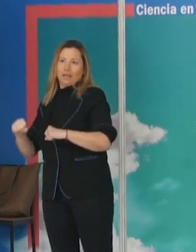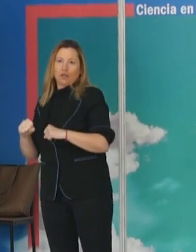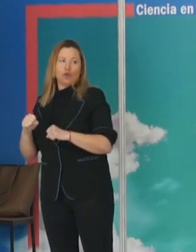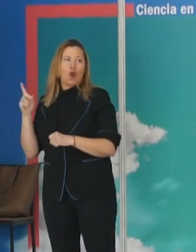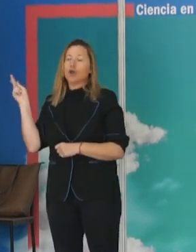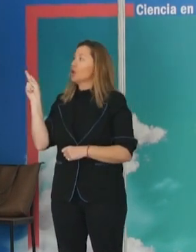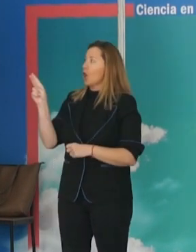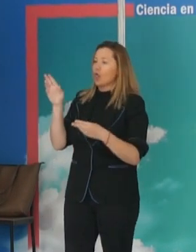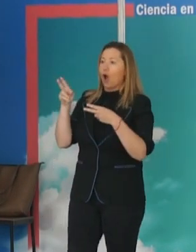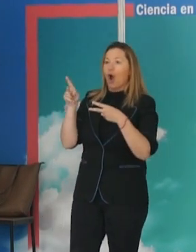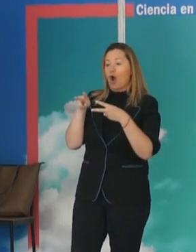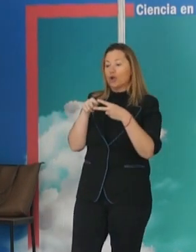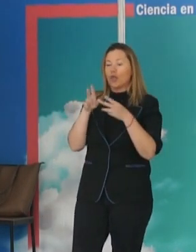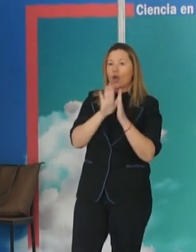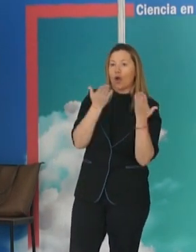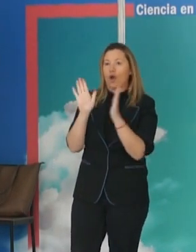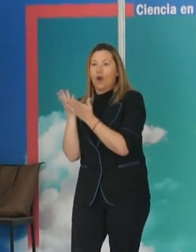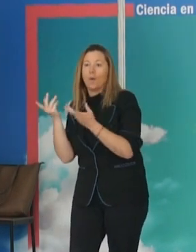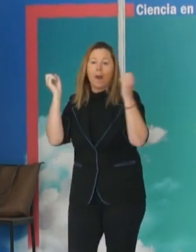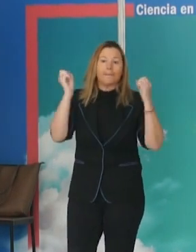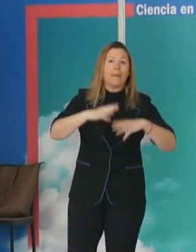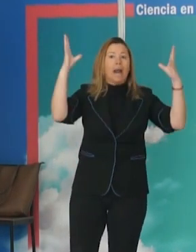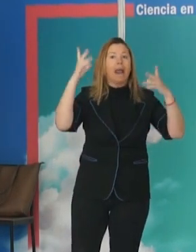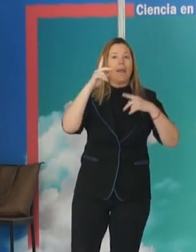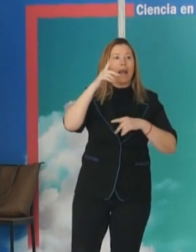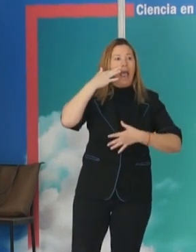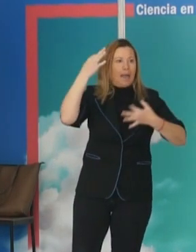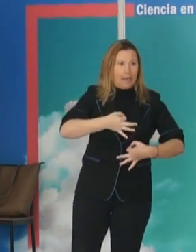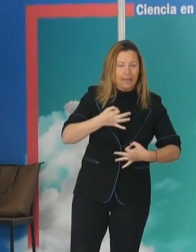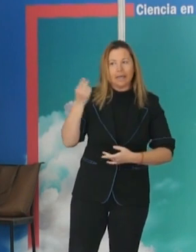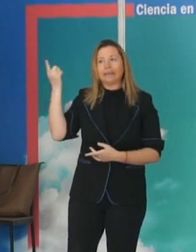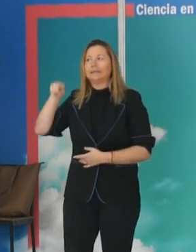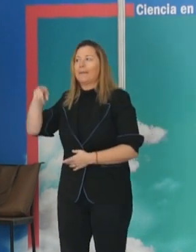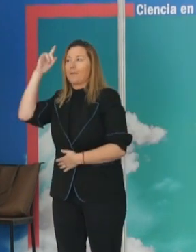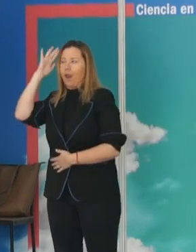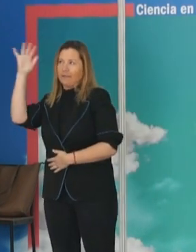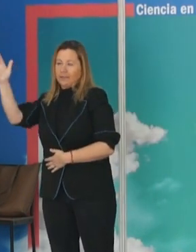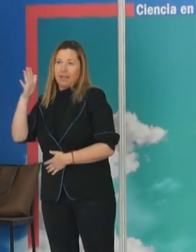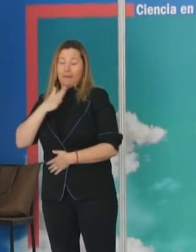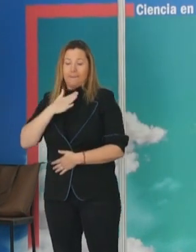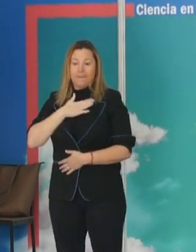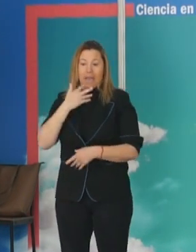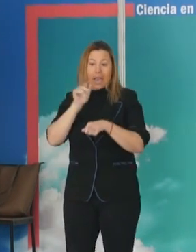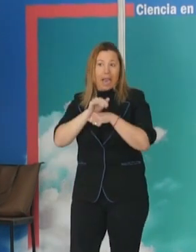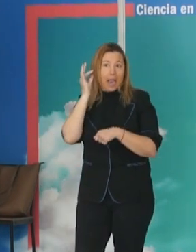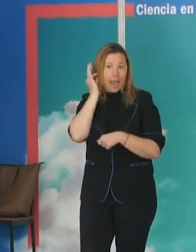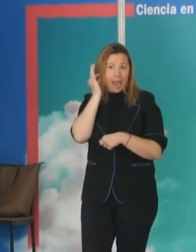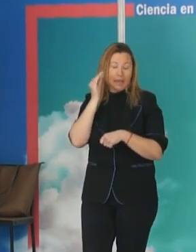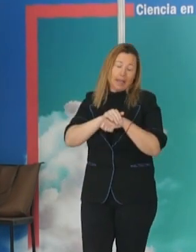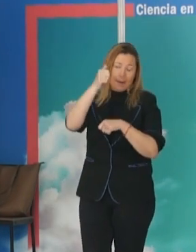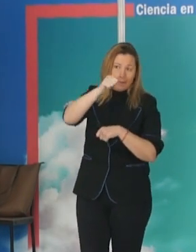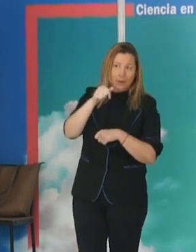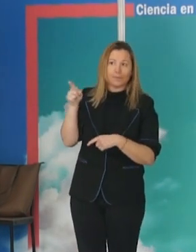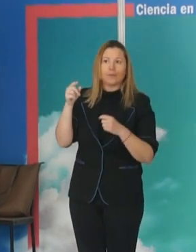dos libros, tanto La magia de la realidad como La fantasía de volar. Pues bien, mi amigo Dawkins clasifica la